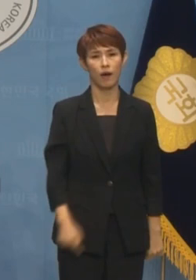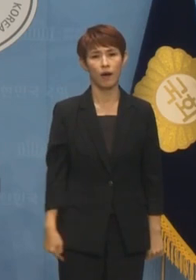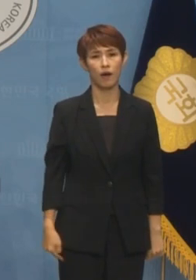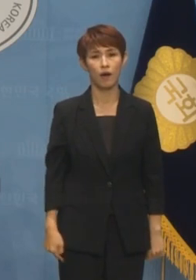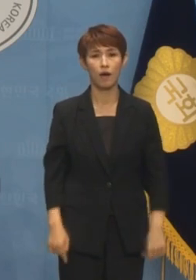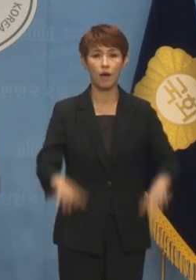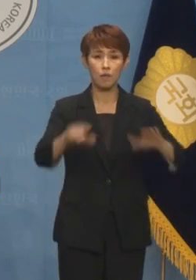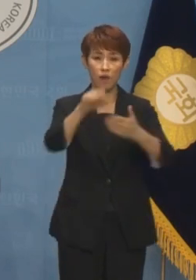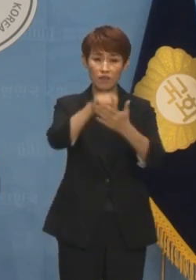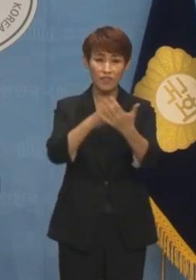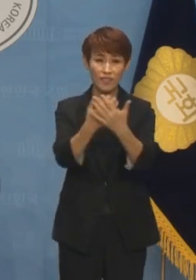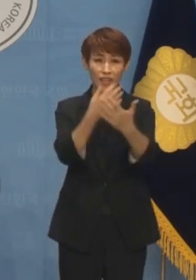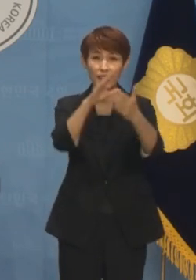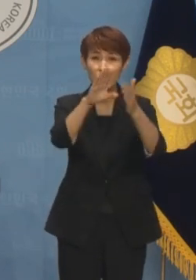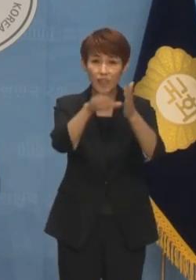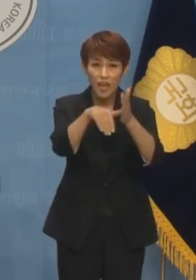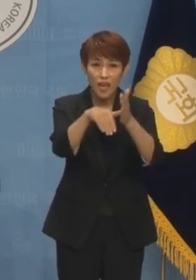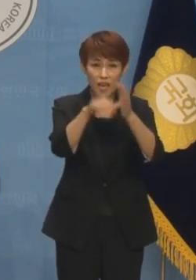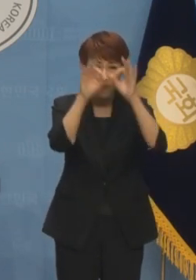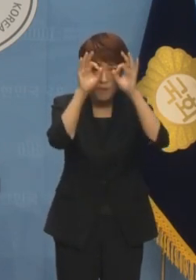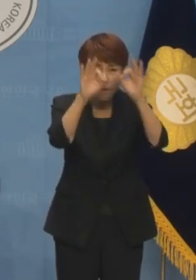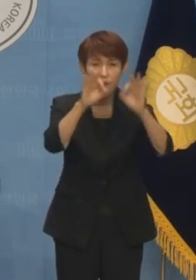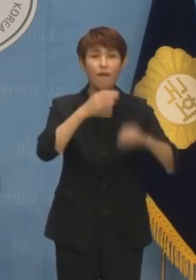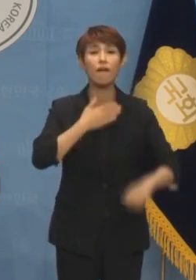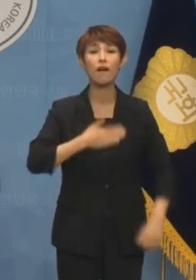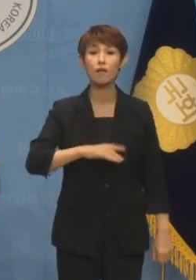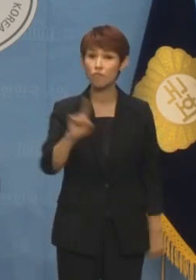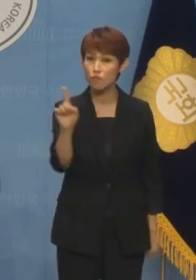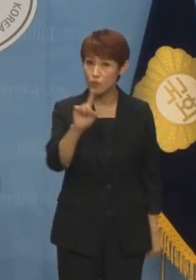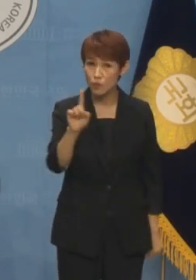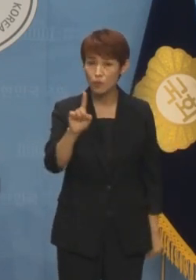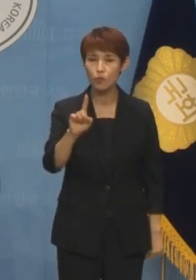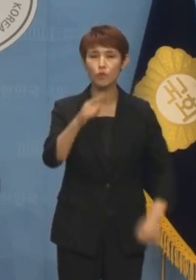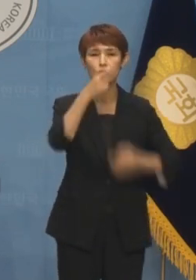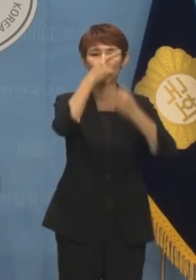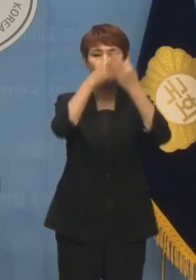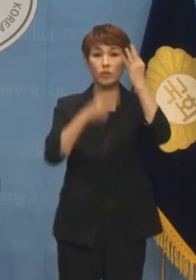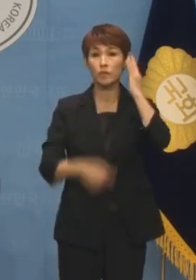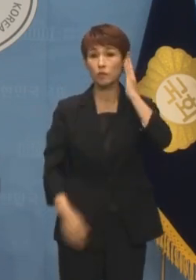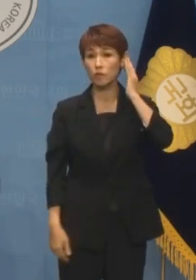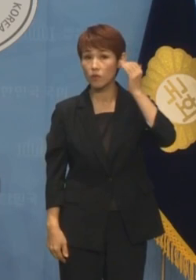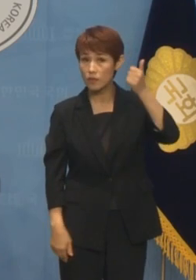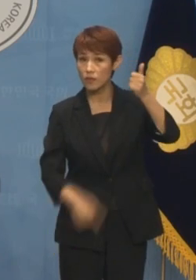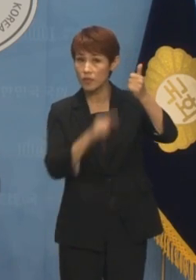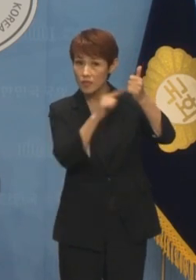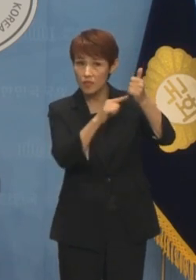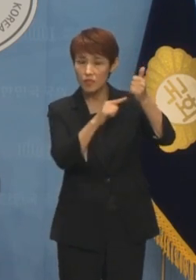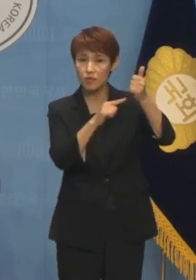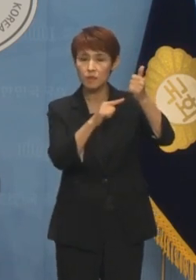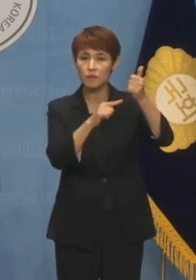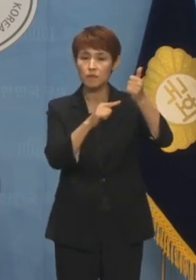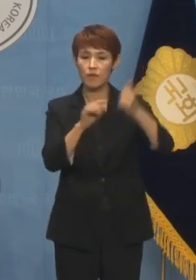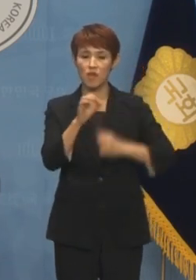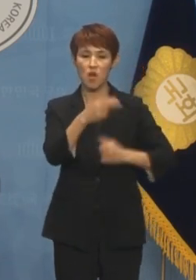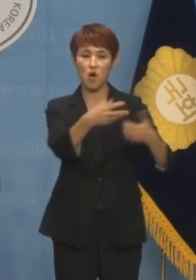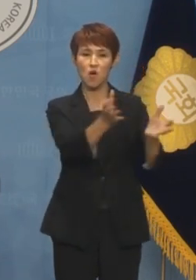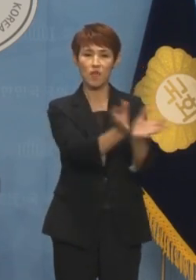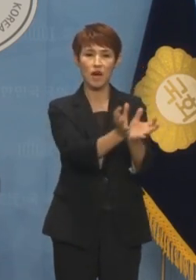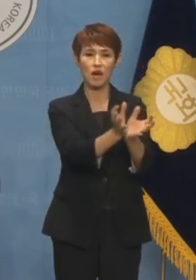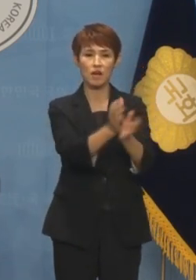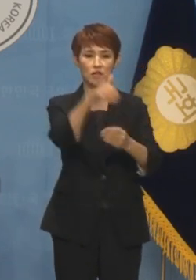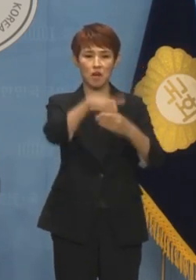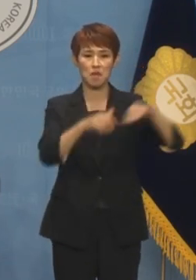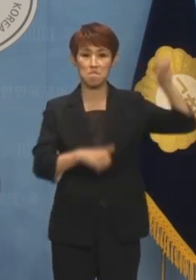이번 기자회견에서 알 수 있었던 것은 윤석열 대통령이 집권 여당의 총선 패배